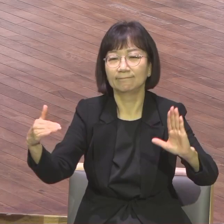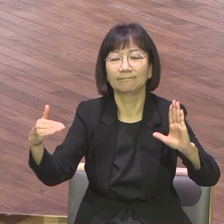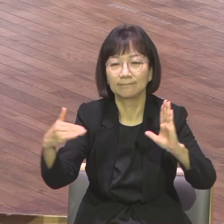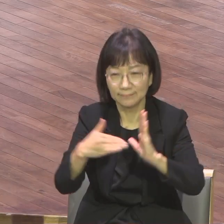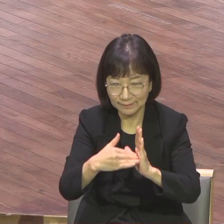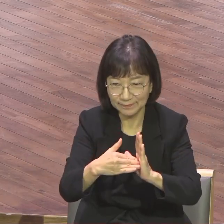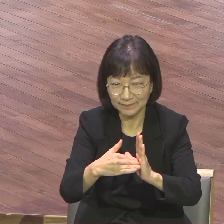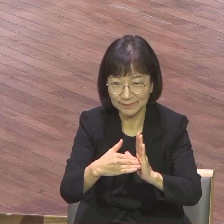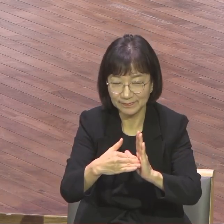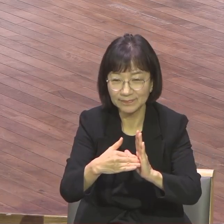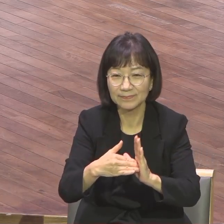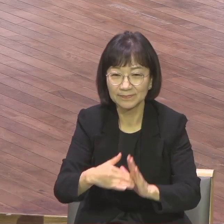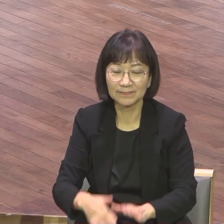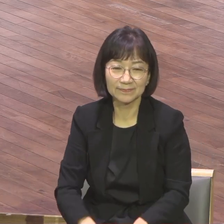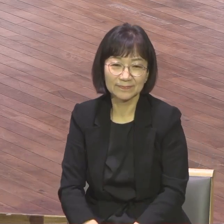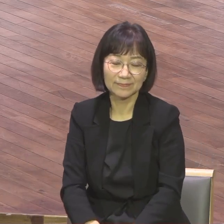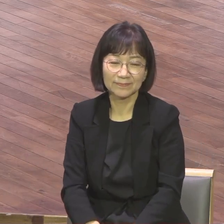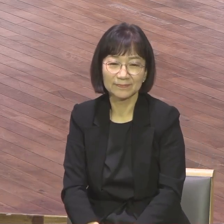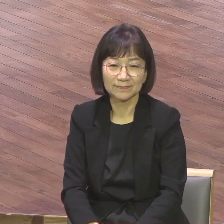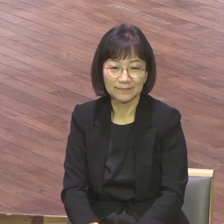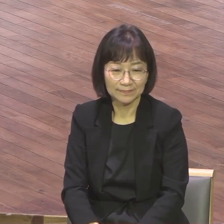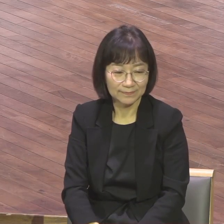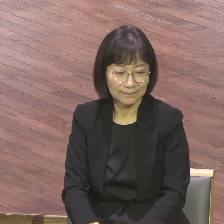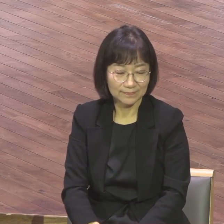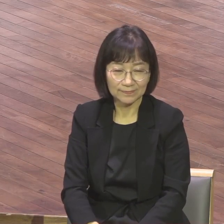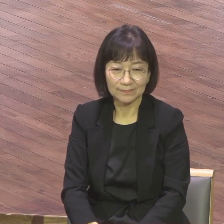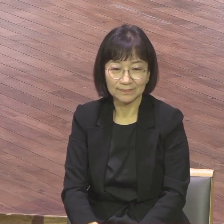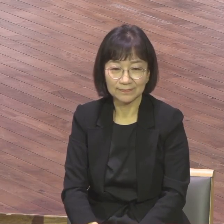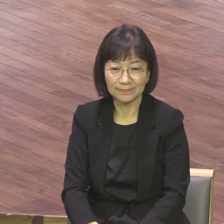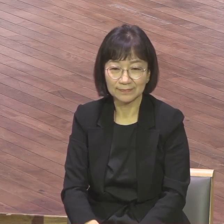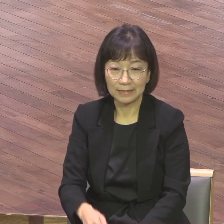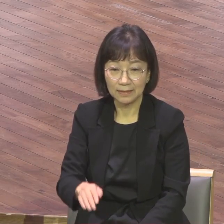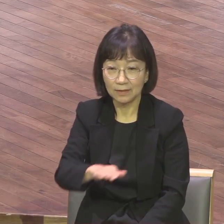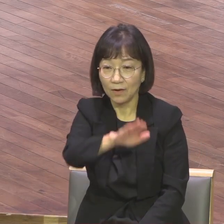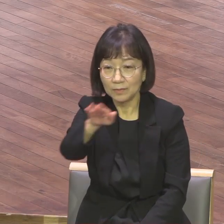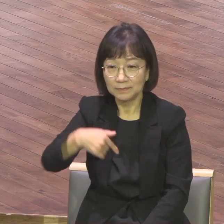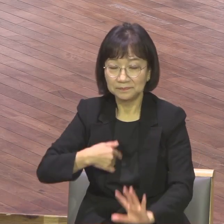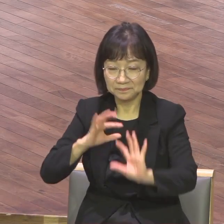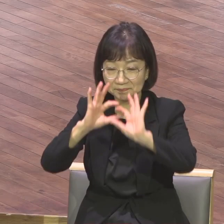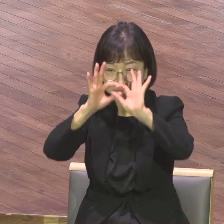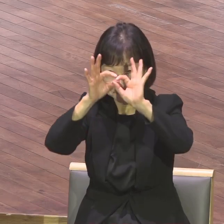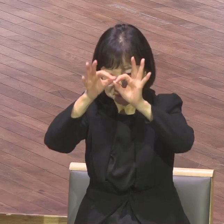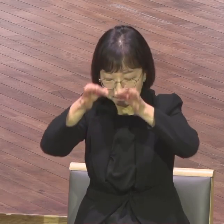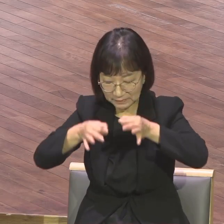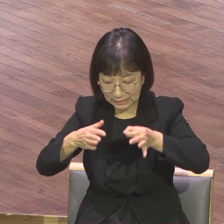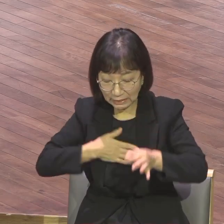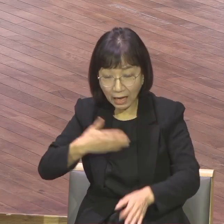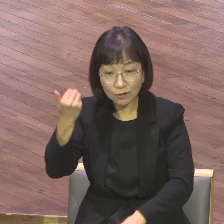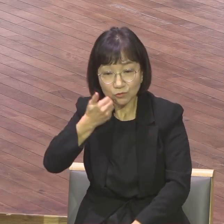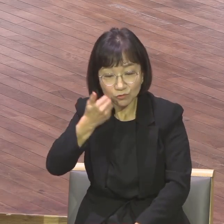여러분이요, 예수를 믿는 여러분이 누군 줄 여러분 자신이 잘 몰라요.